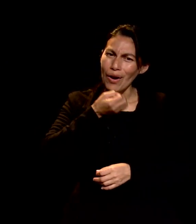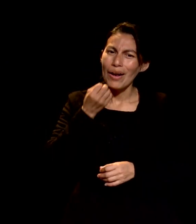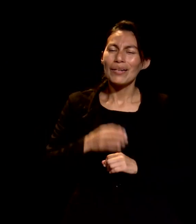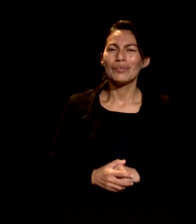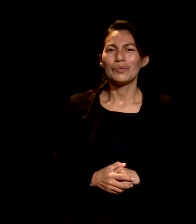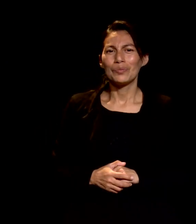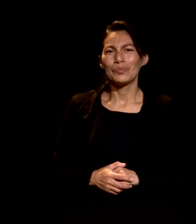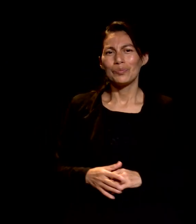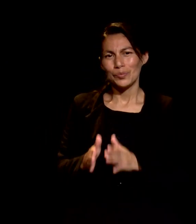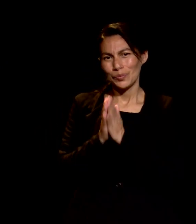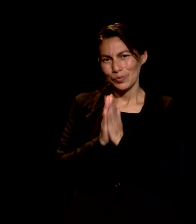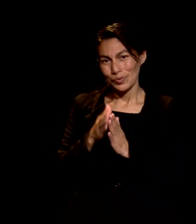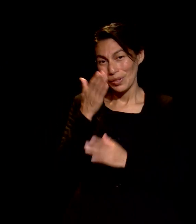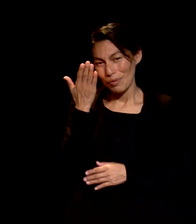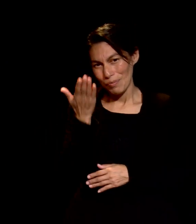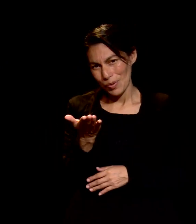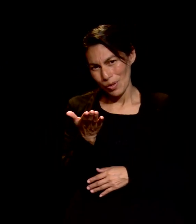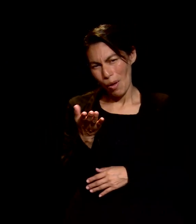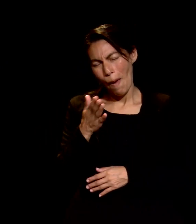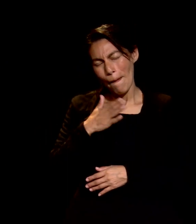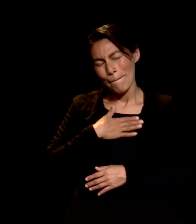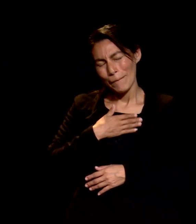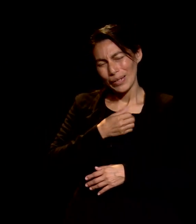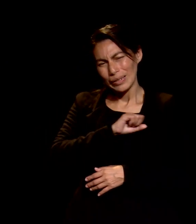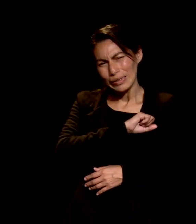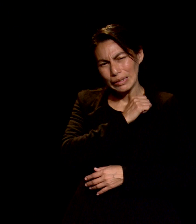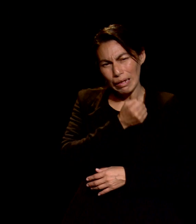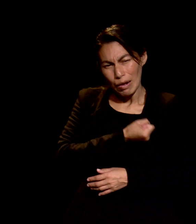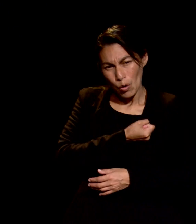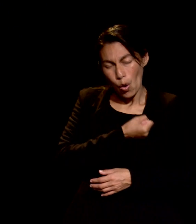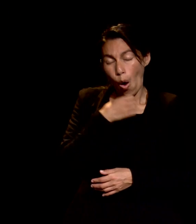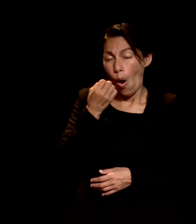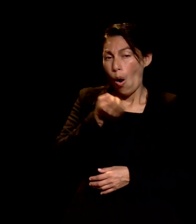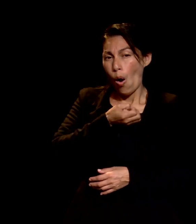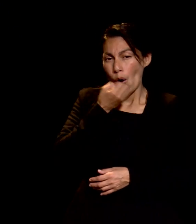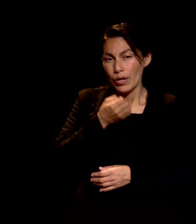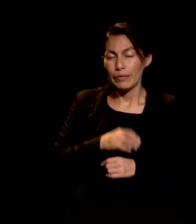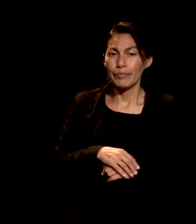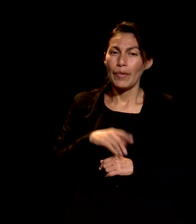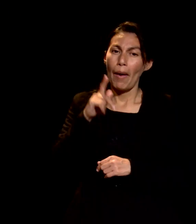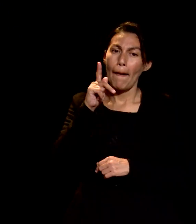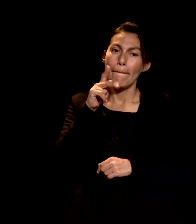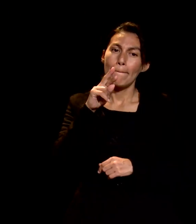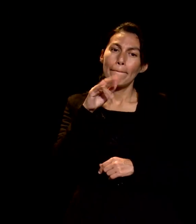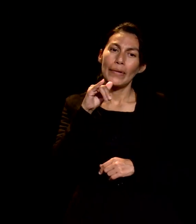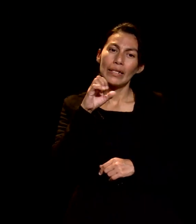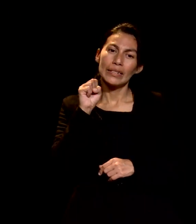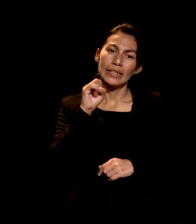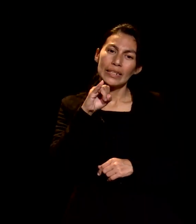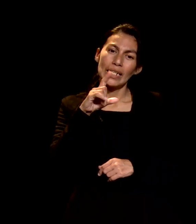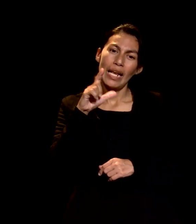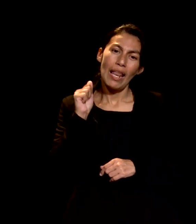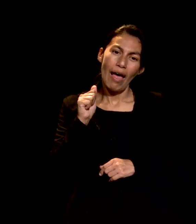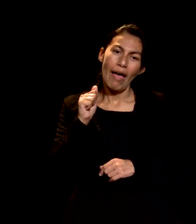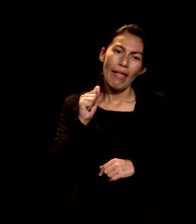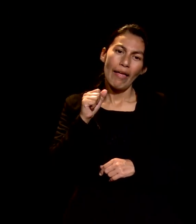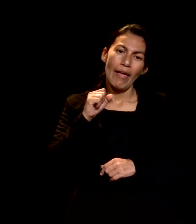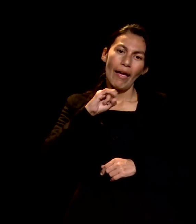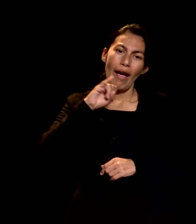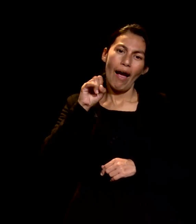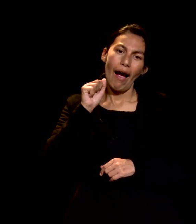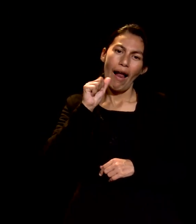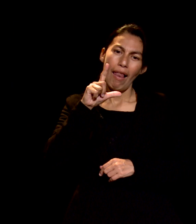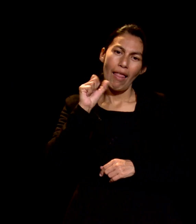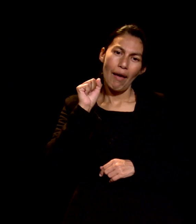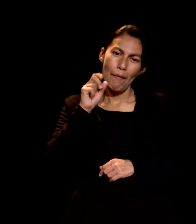para orar Les pido, oren por mi salud Priscila Pérez Desde la Ciudad de Jalapa Desde luego, Priscila